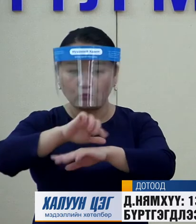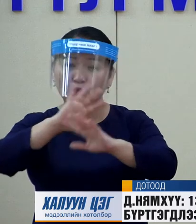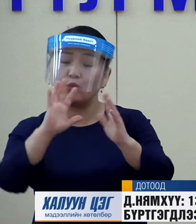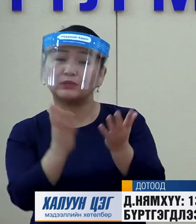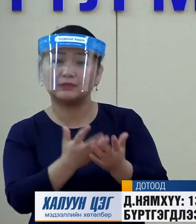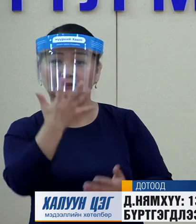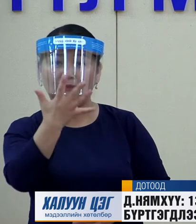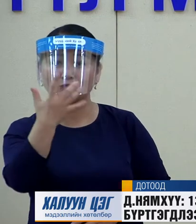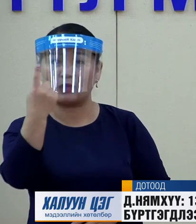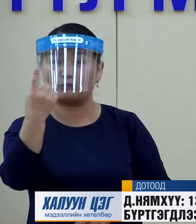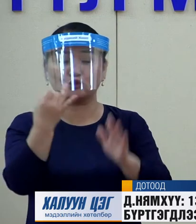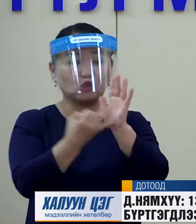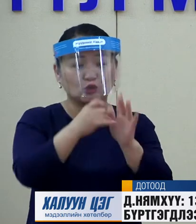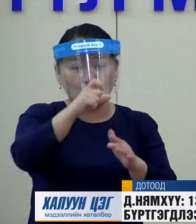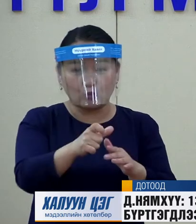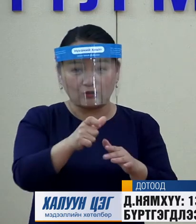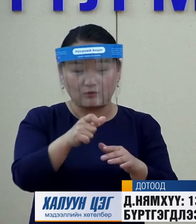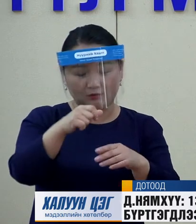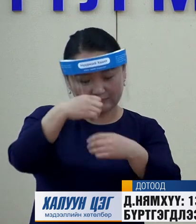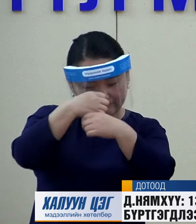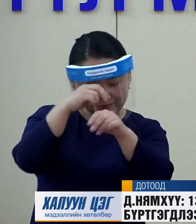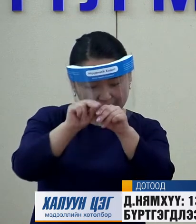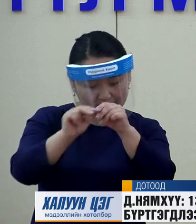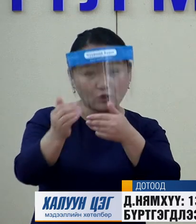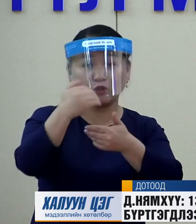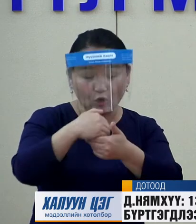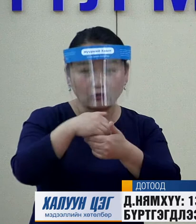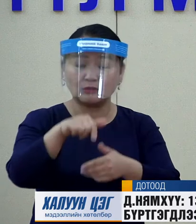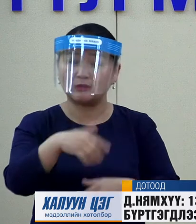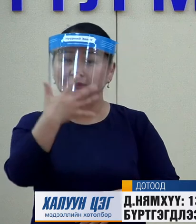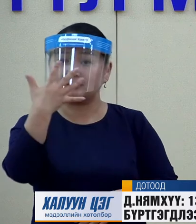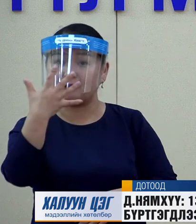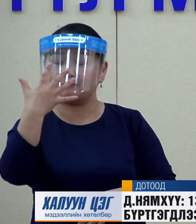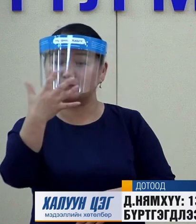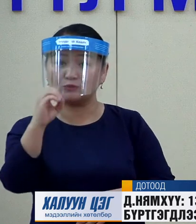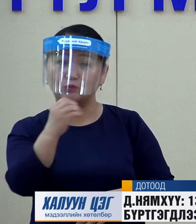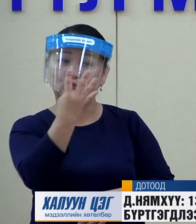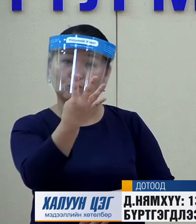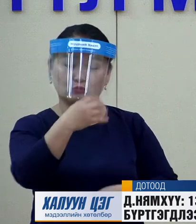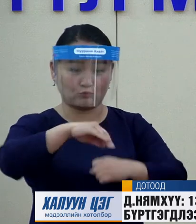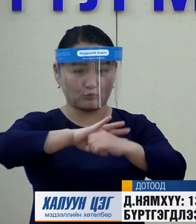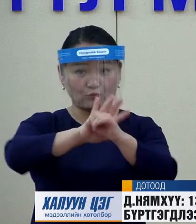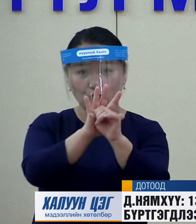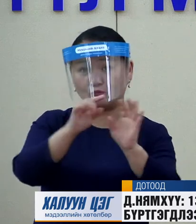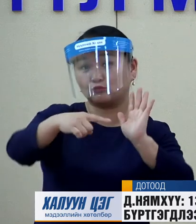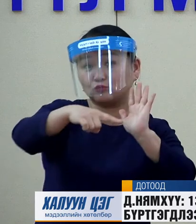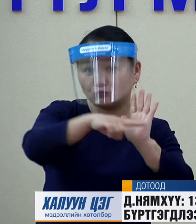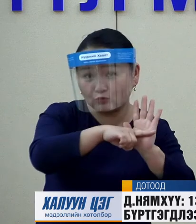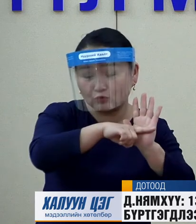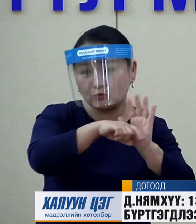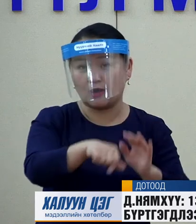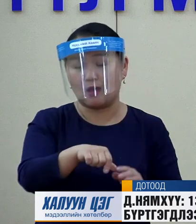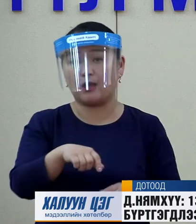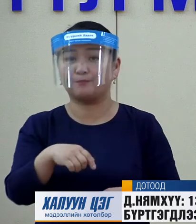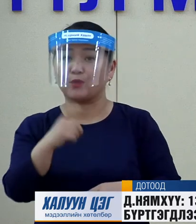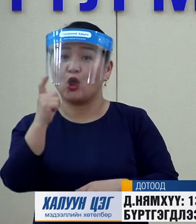517 хүний цагт шинжилгээ хийгдсэн байна. Үүнээс 504-т нь коронавирус илрээгүй.